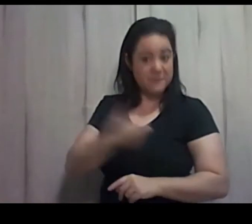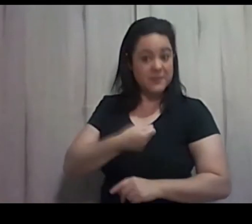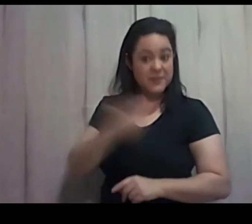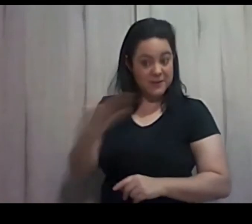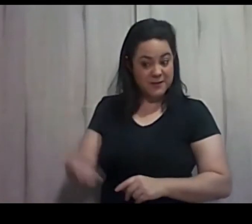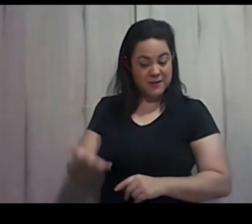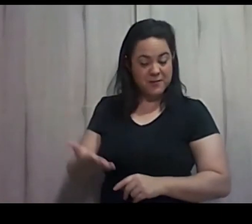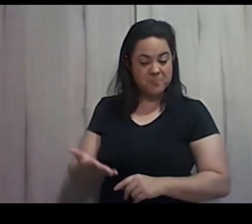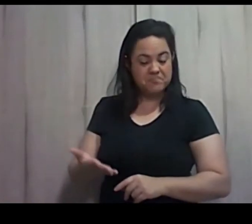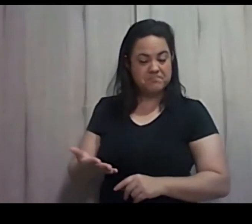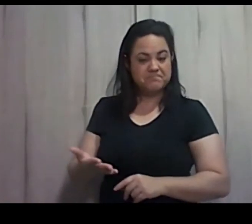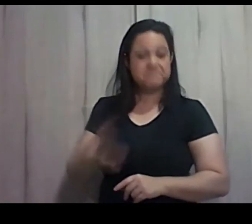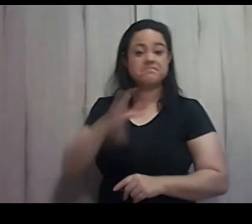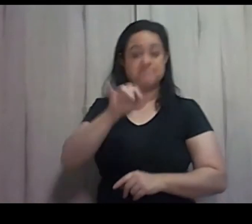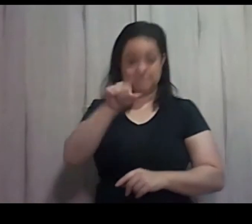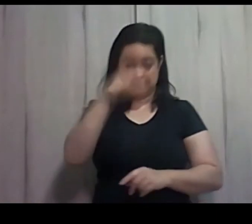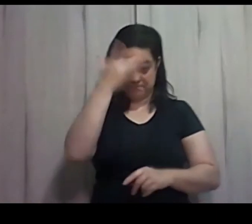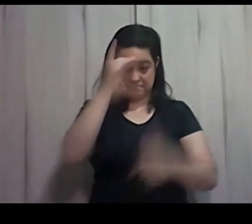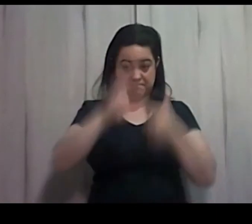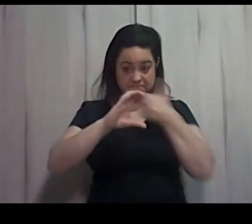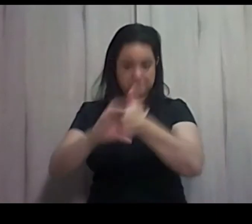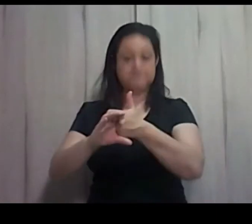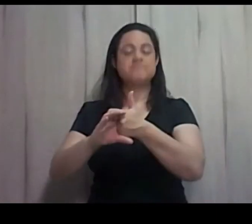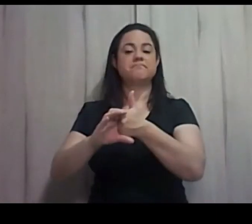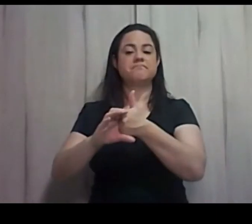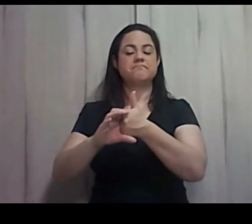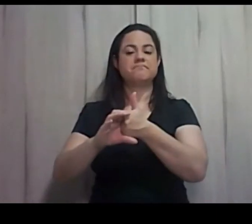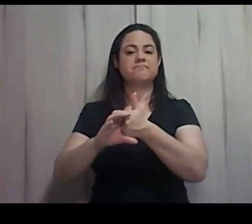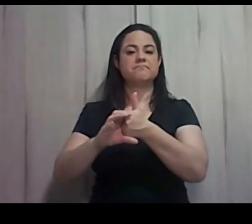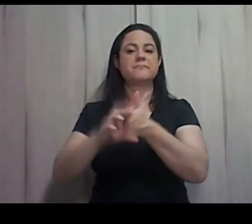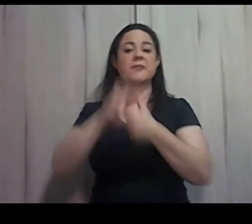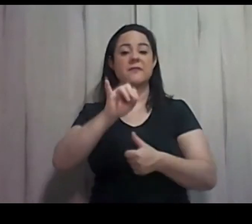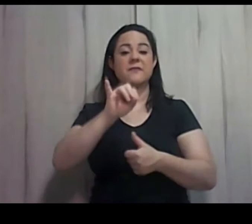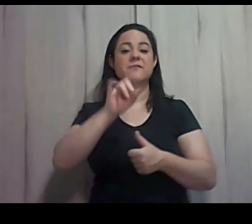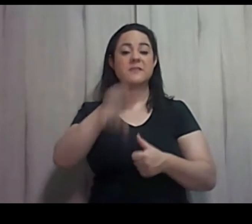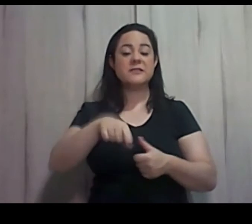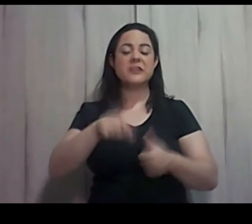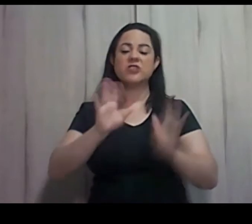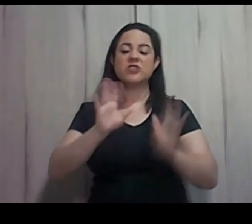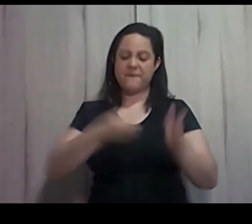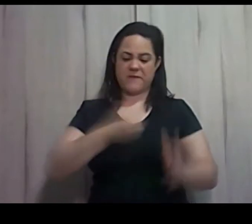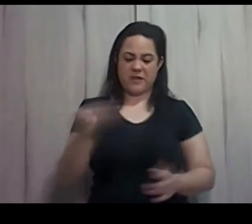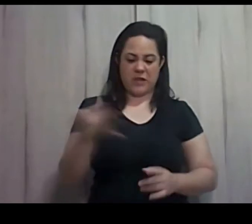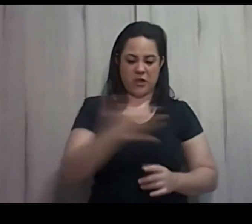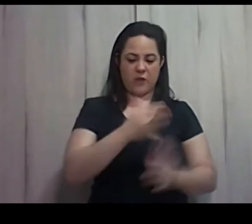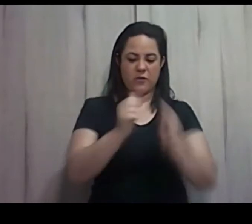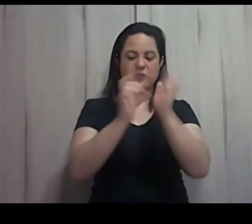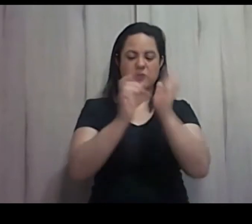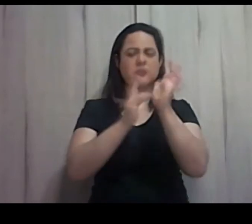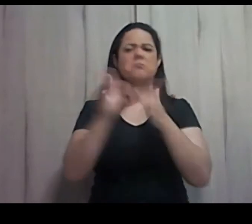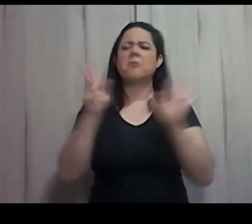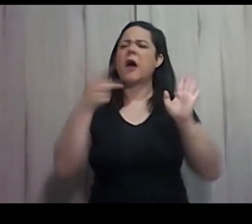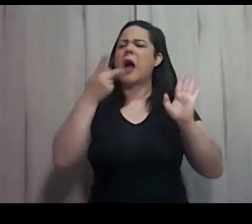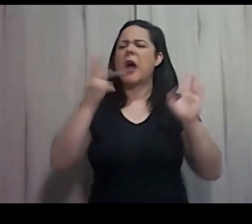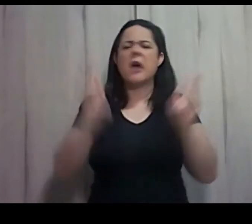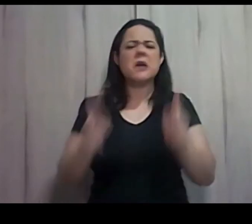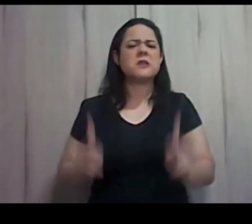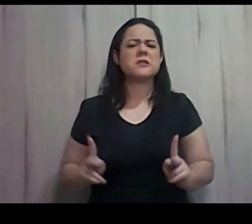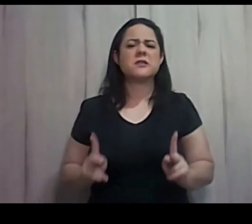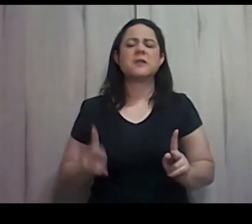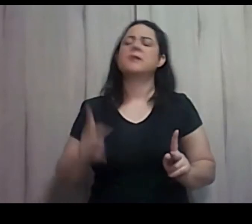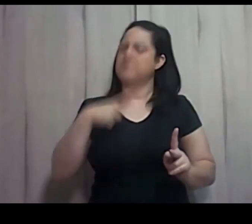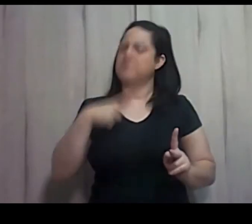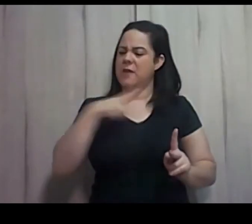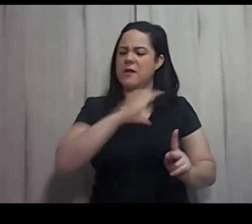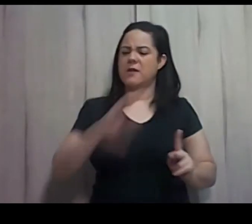Então, se você é cristão, se você é cristã, se você nasceu de novo, está em paz. Cristo tem promessas de